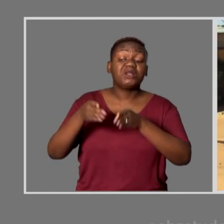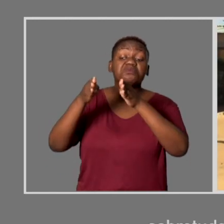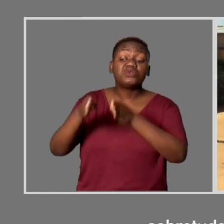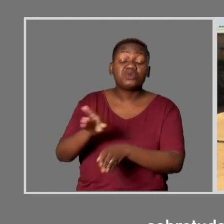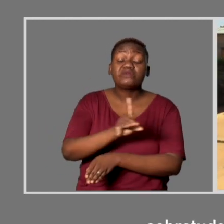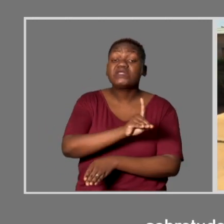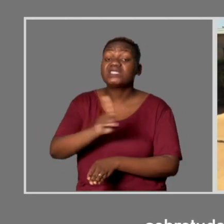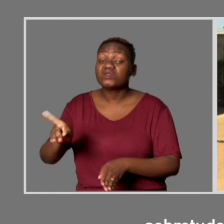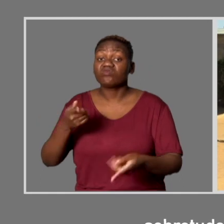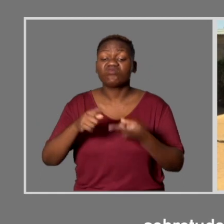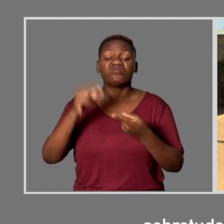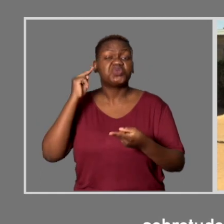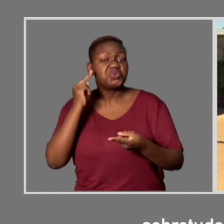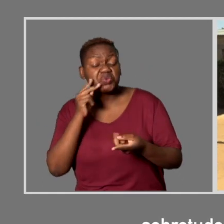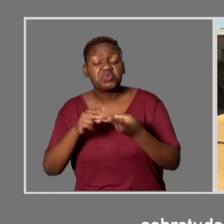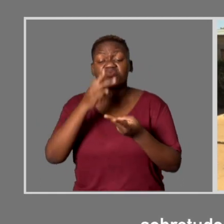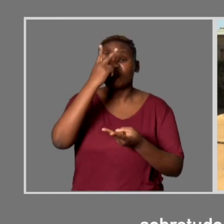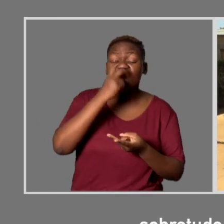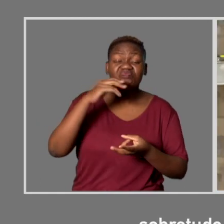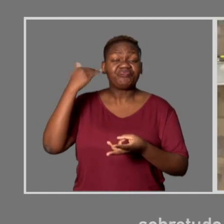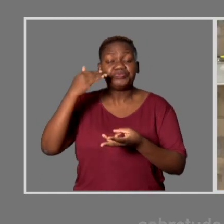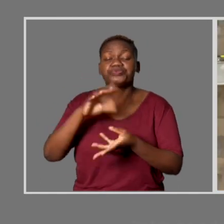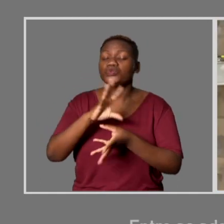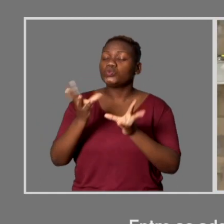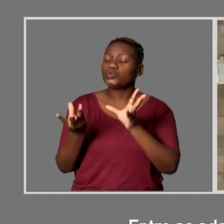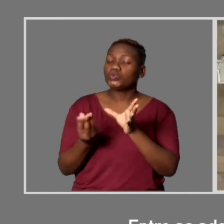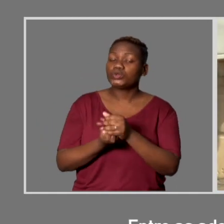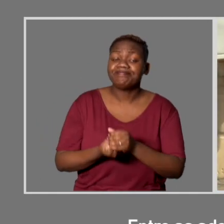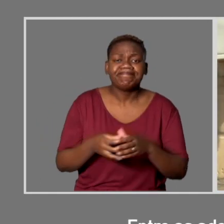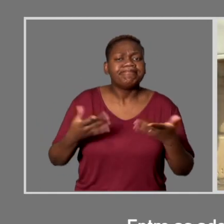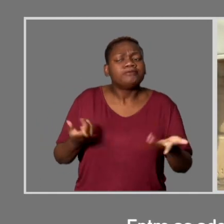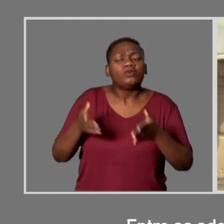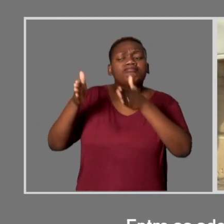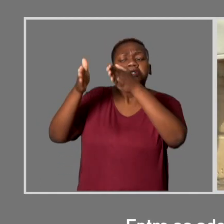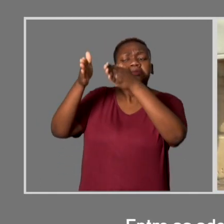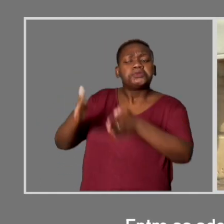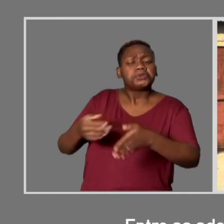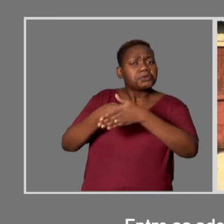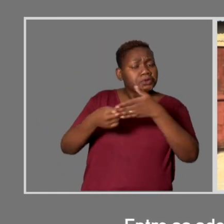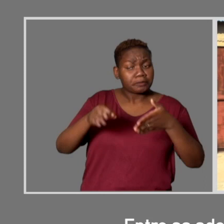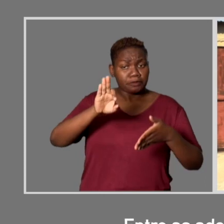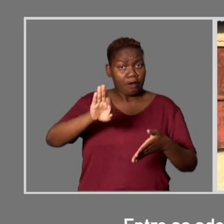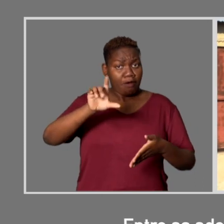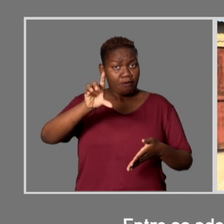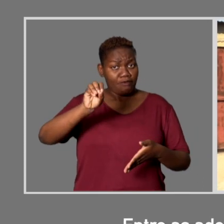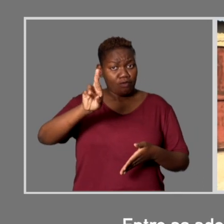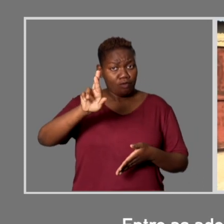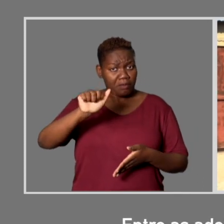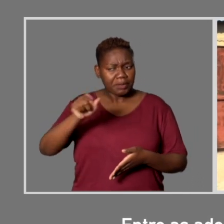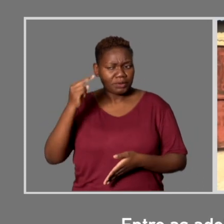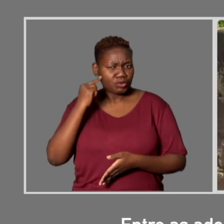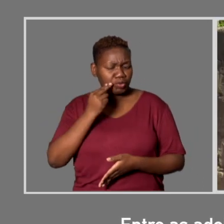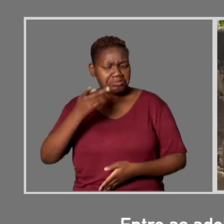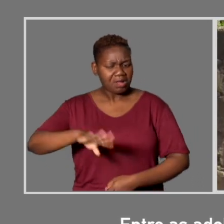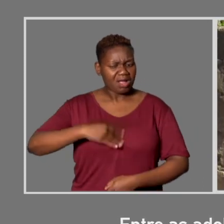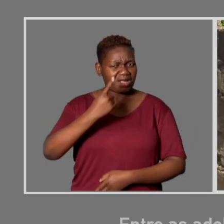sobretudo auditiva, visual e psicossocial. Entre as adolescentes com deficiência auditiva, está Flora Novunga, de